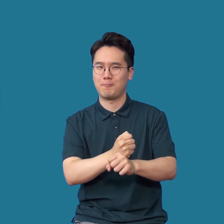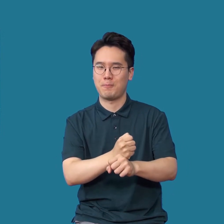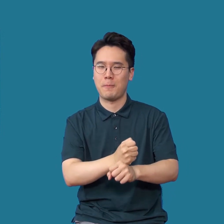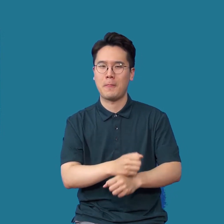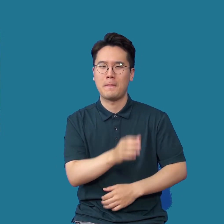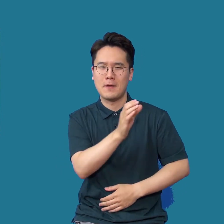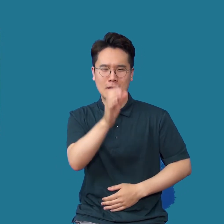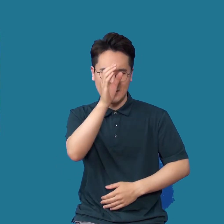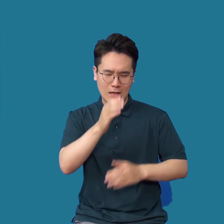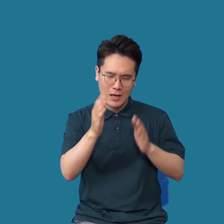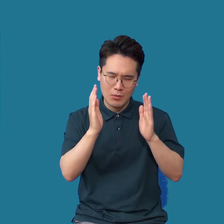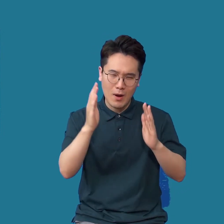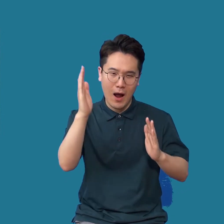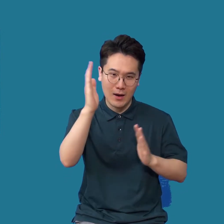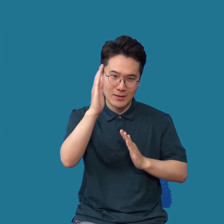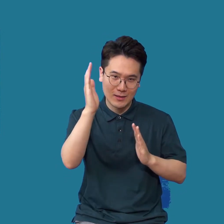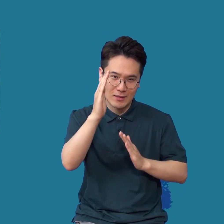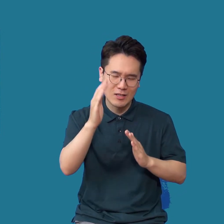외우는 것입니다.